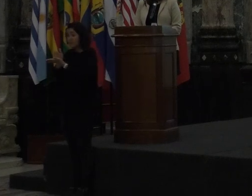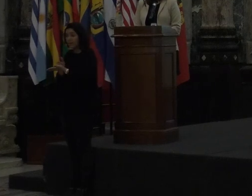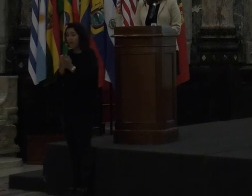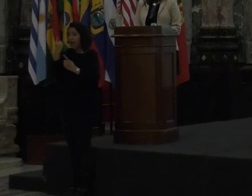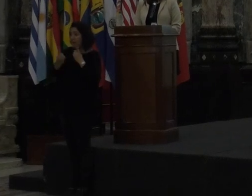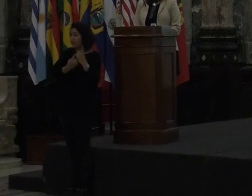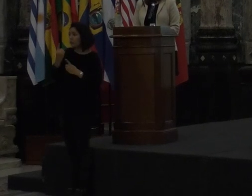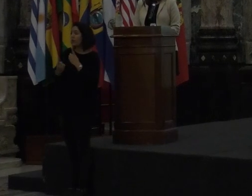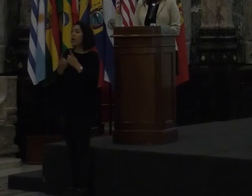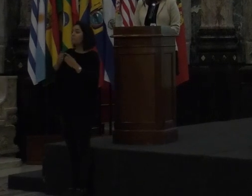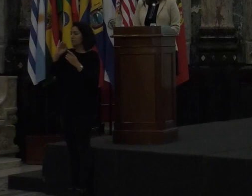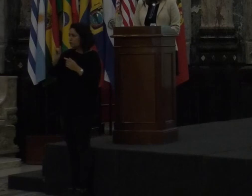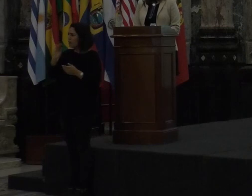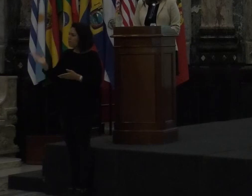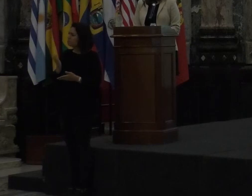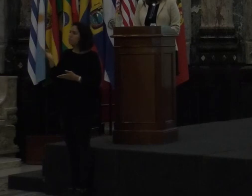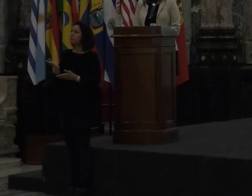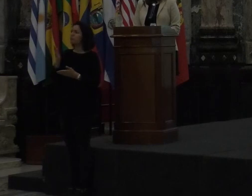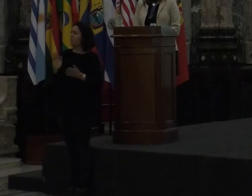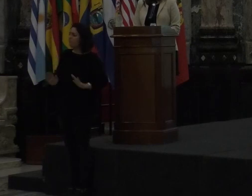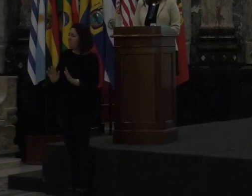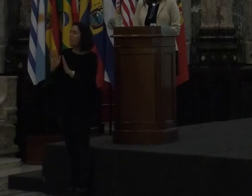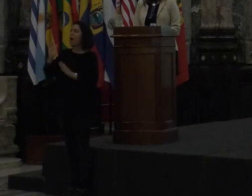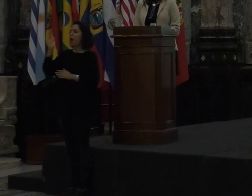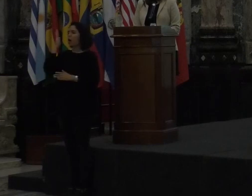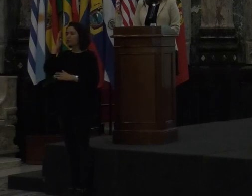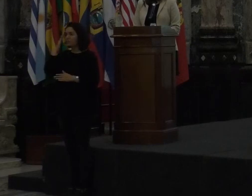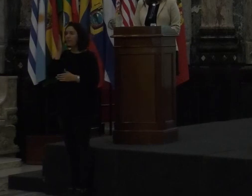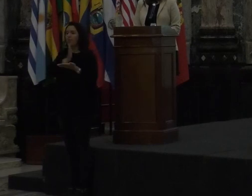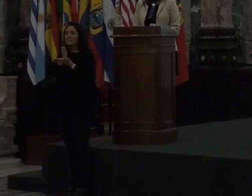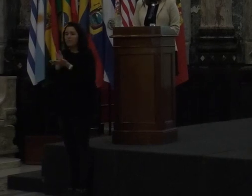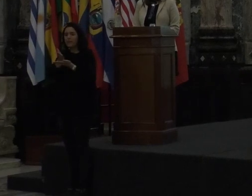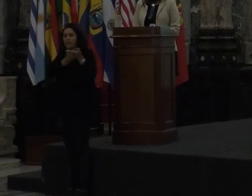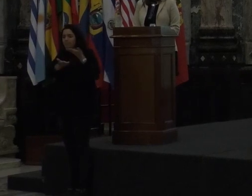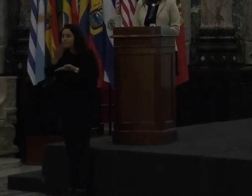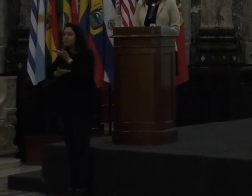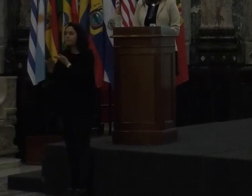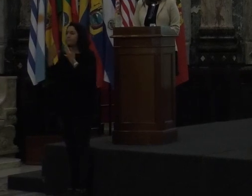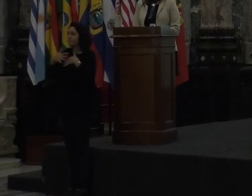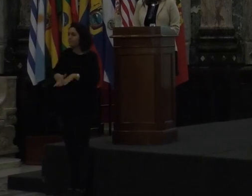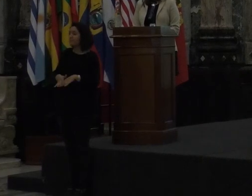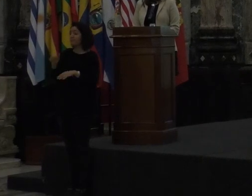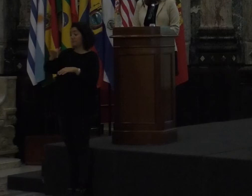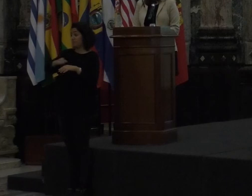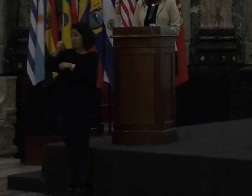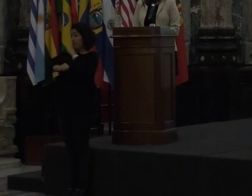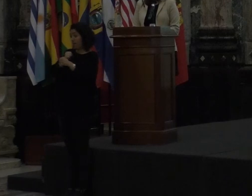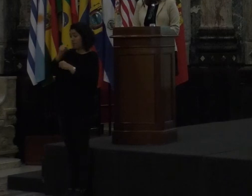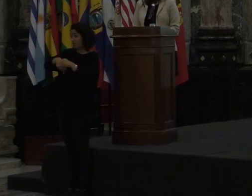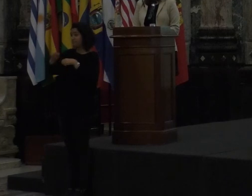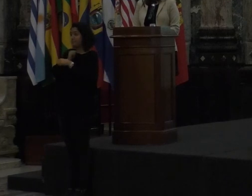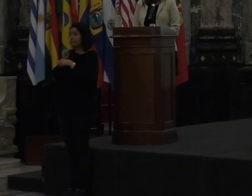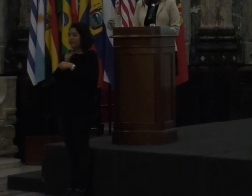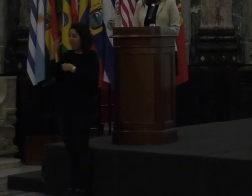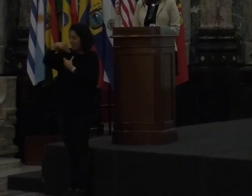entre las producciones de conocimiento interdisciplinario. Este año iniciamos un proceso de evaluación institucional